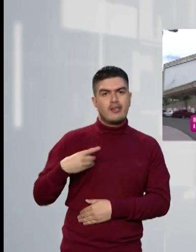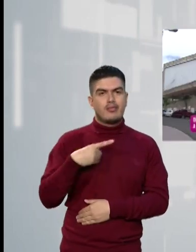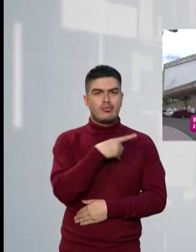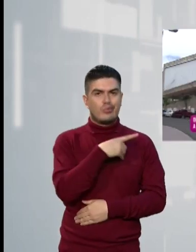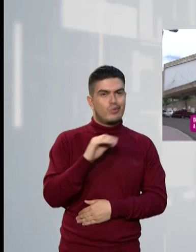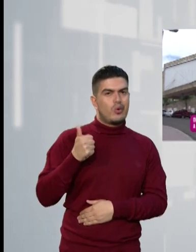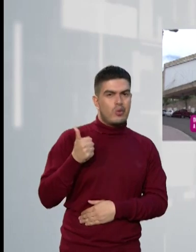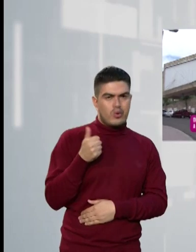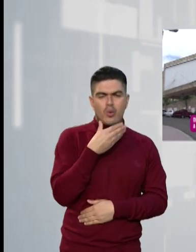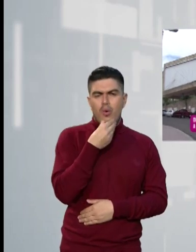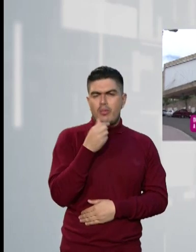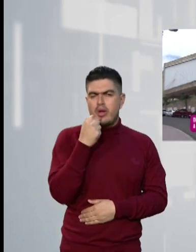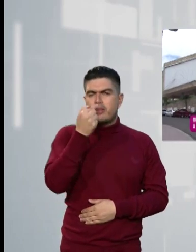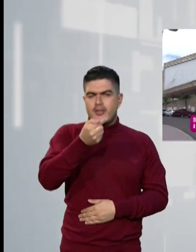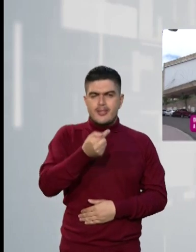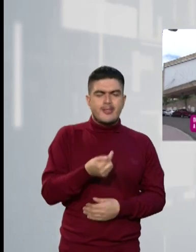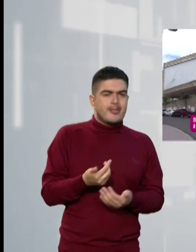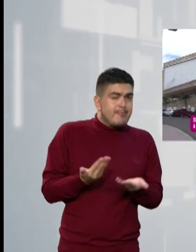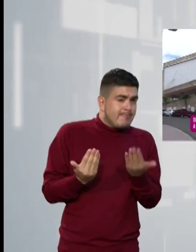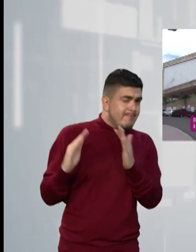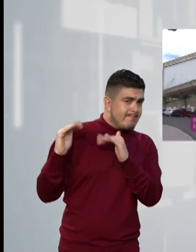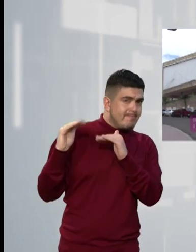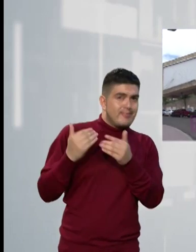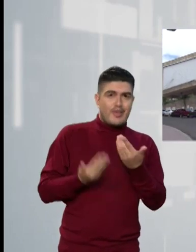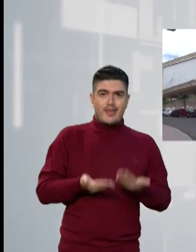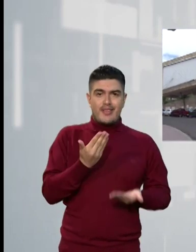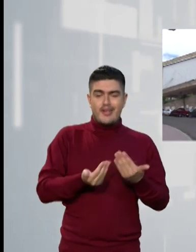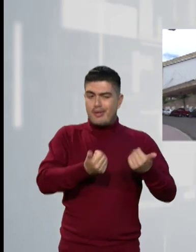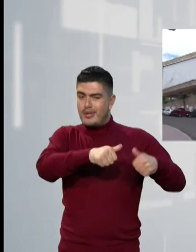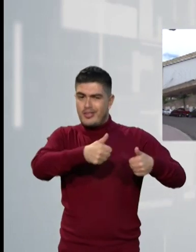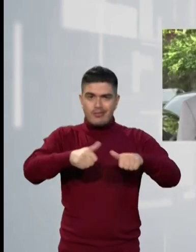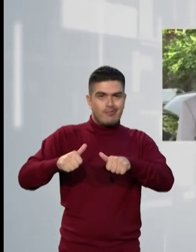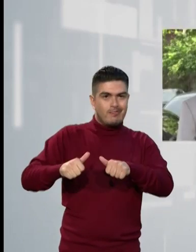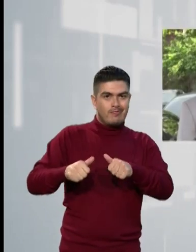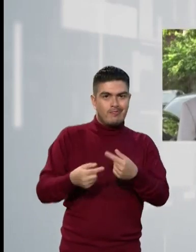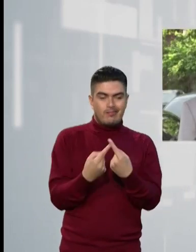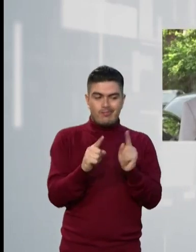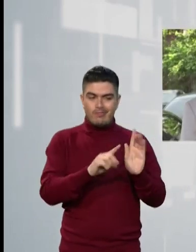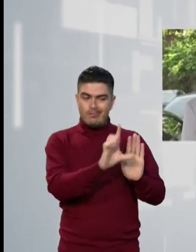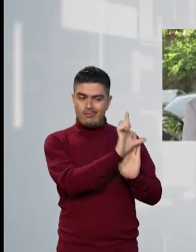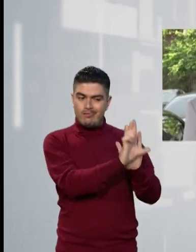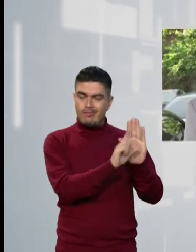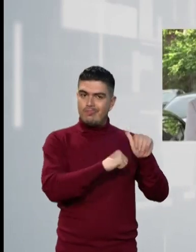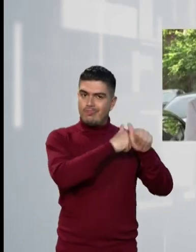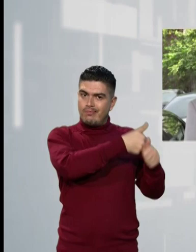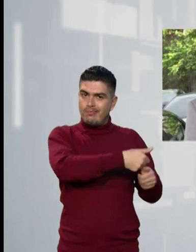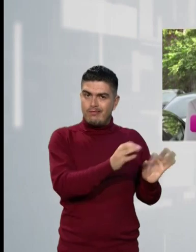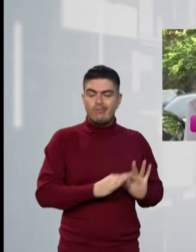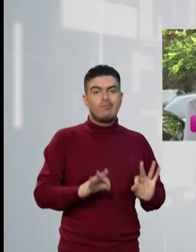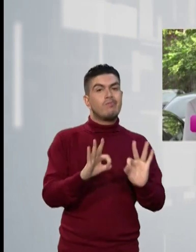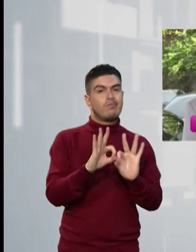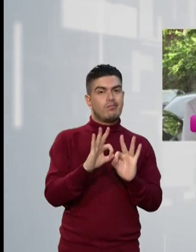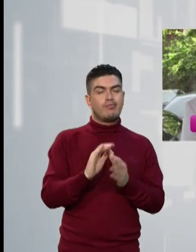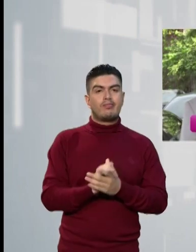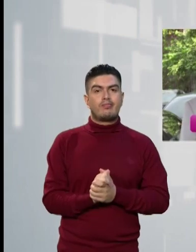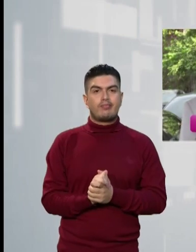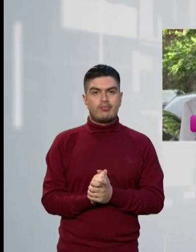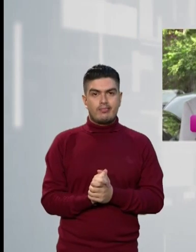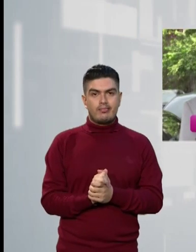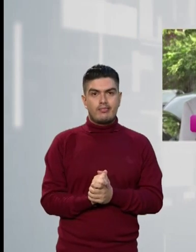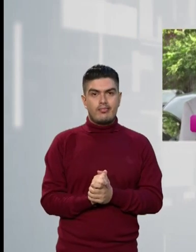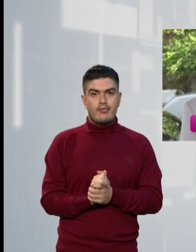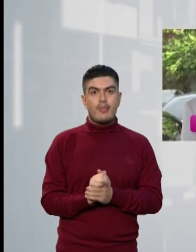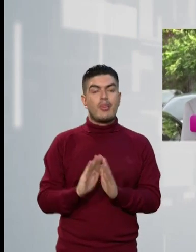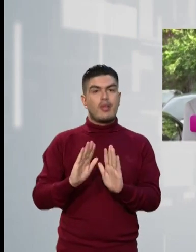puedan generar los consensos pero deja claro que la ley les faculta para esta petición también existe el recurso de que